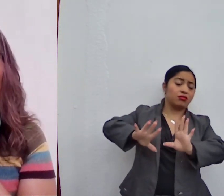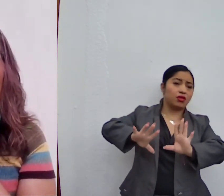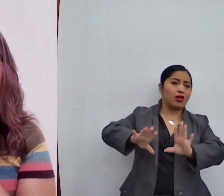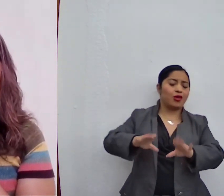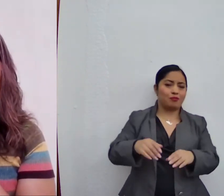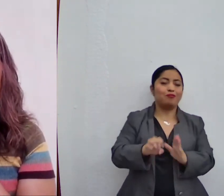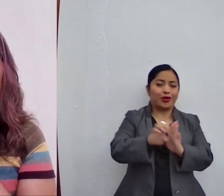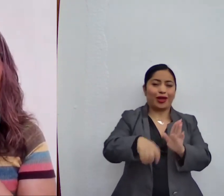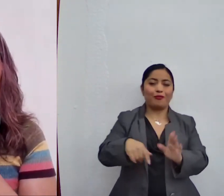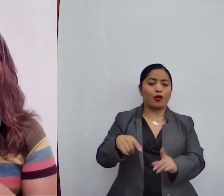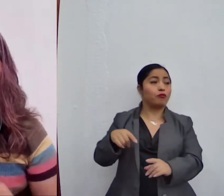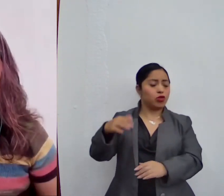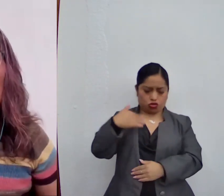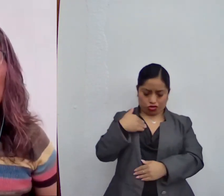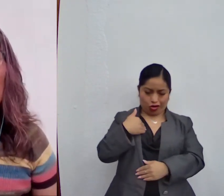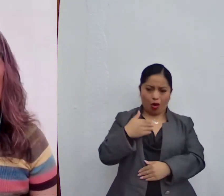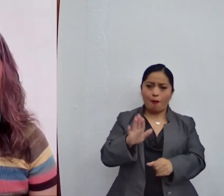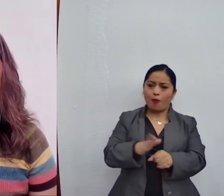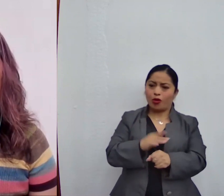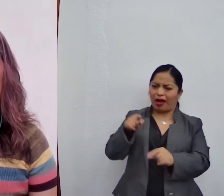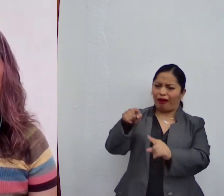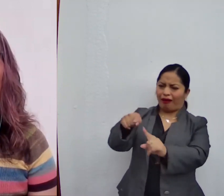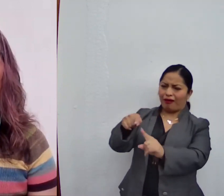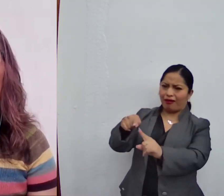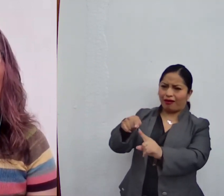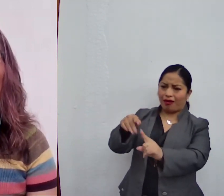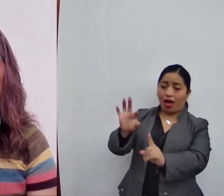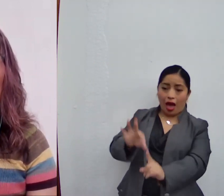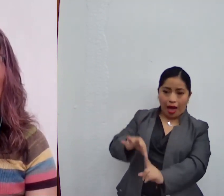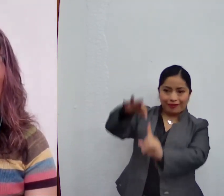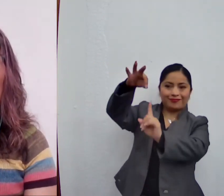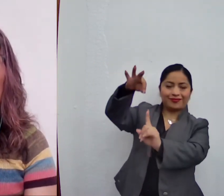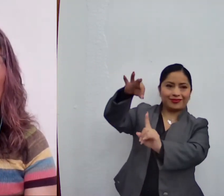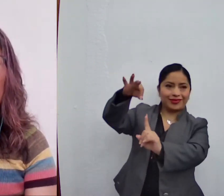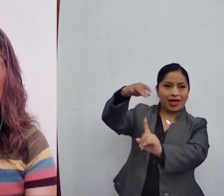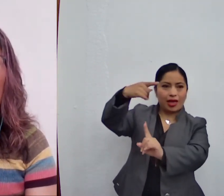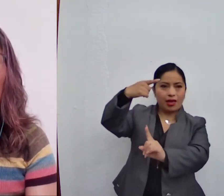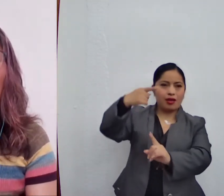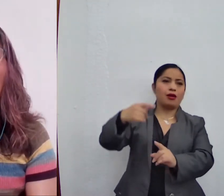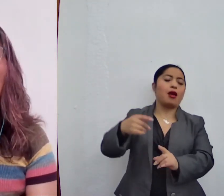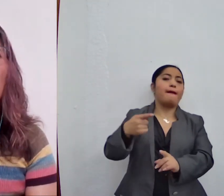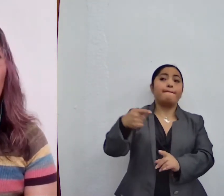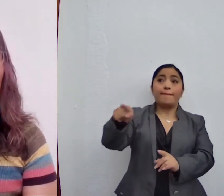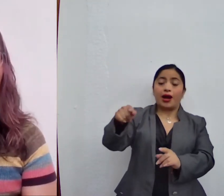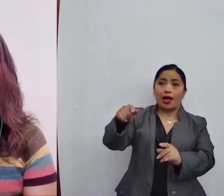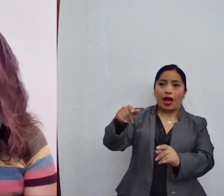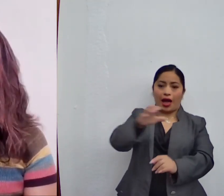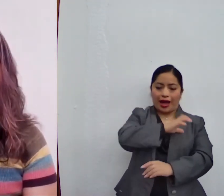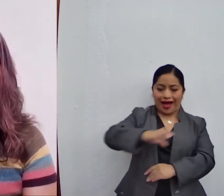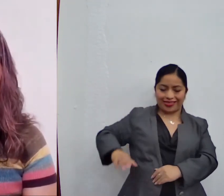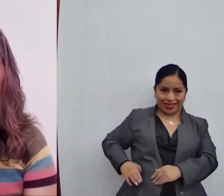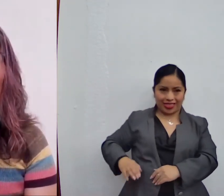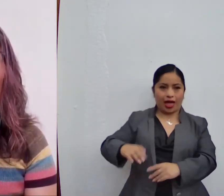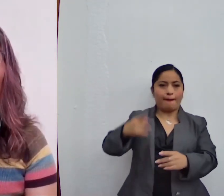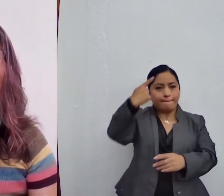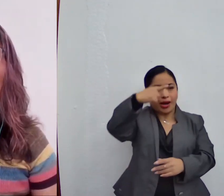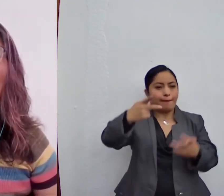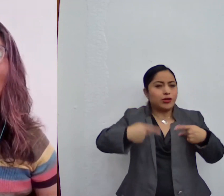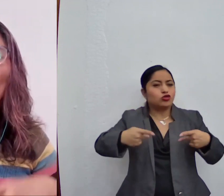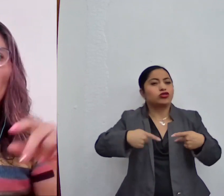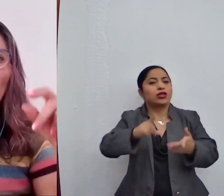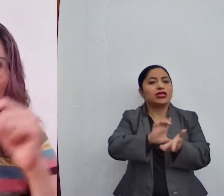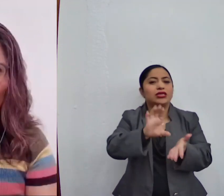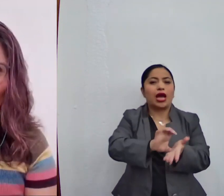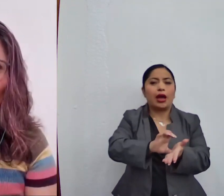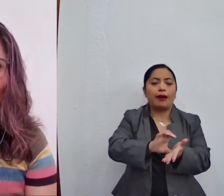mujer, ¿por qué le interesa tanto que la representación sea por personas con discapacidad? ¿Por qué? ¿Qué tiene